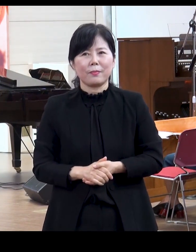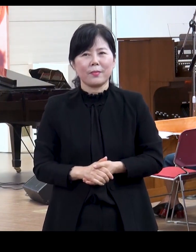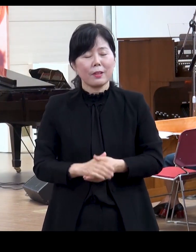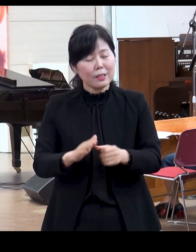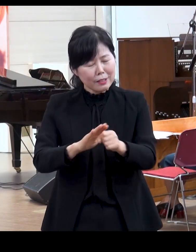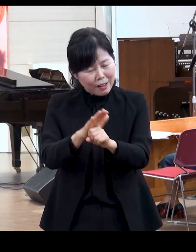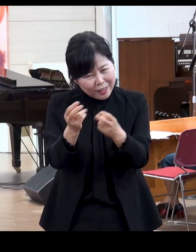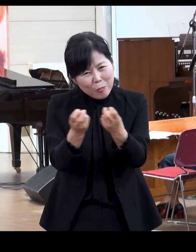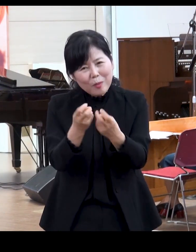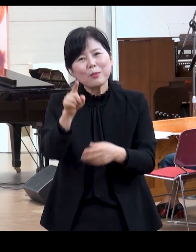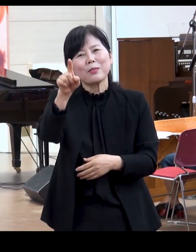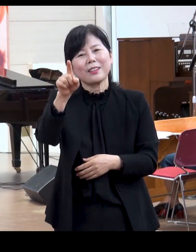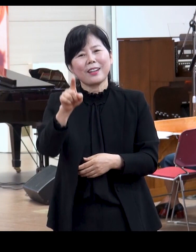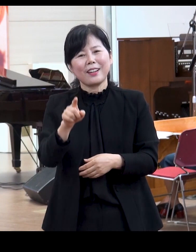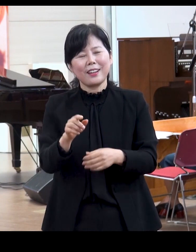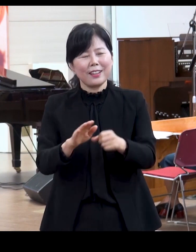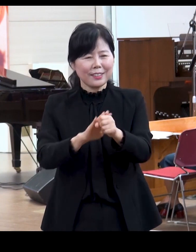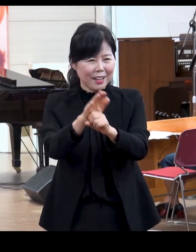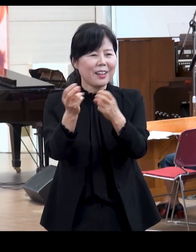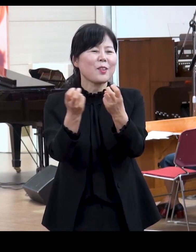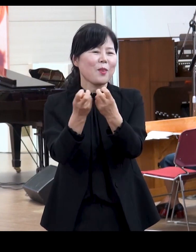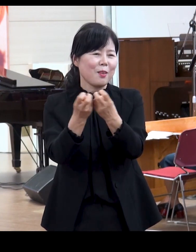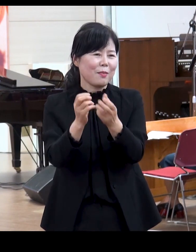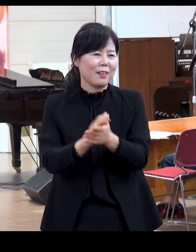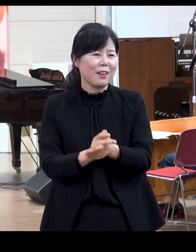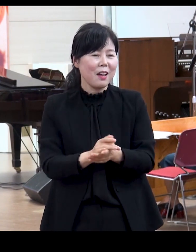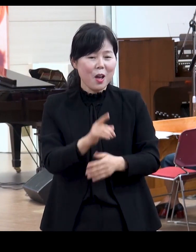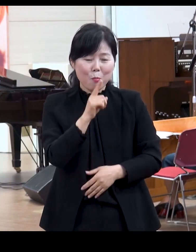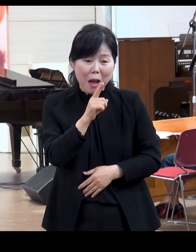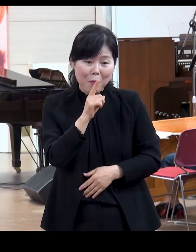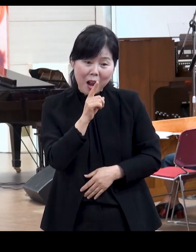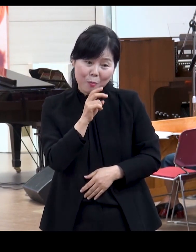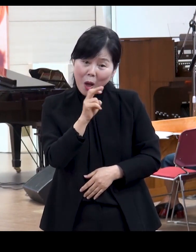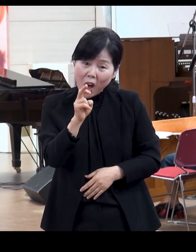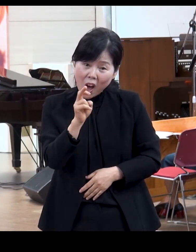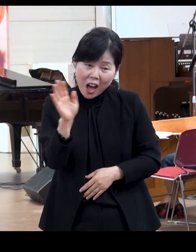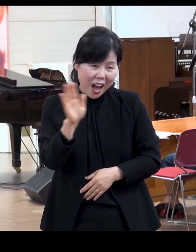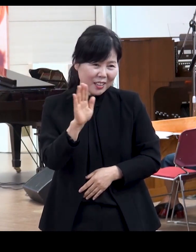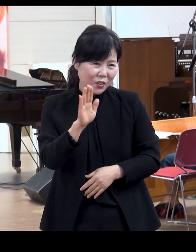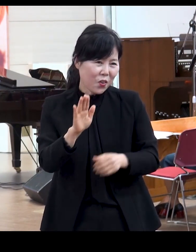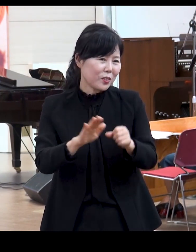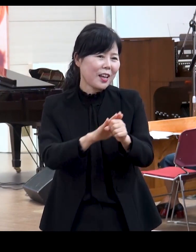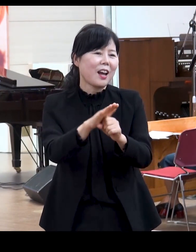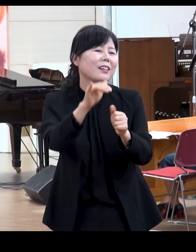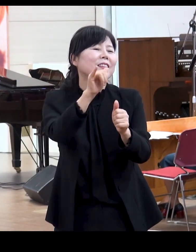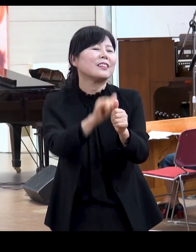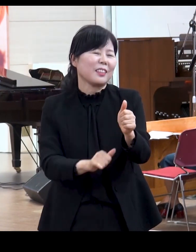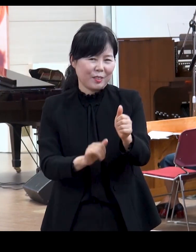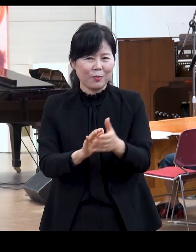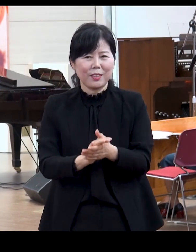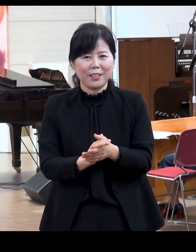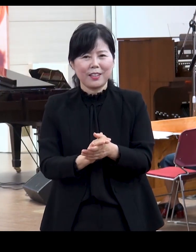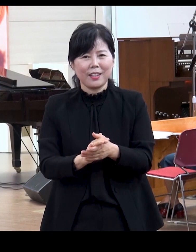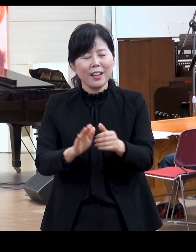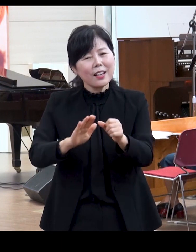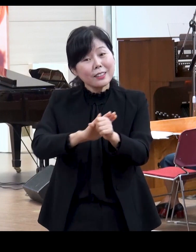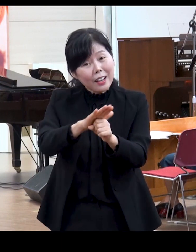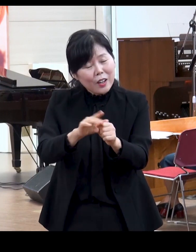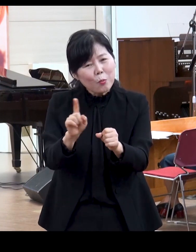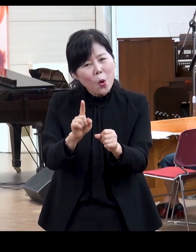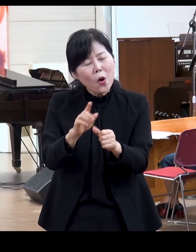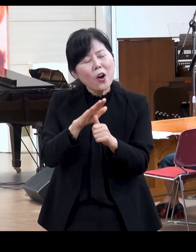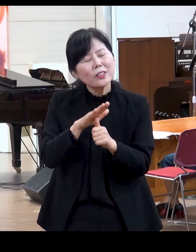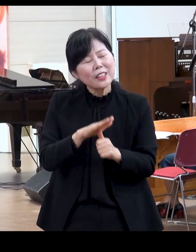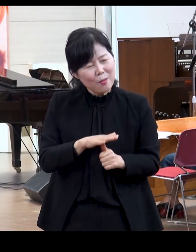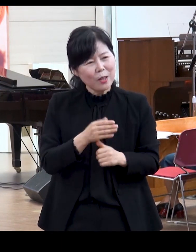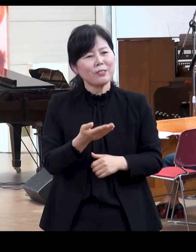사랑은 이렇게 하는 겁니다. 그냥 말로 하는 것이 아니라 사랑은 섬기는 거예요. 사랑은 필요하면 참아주는